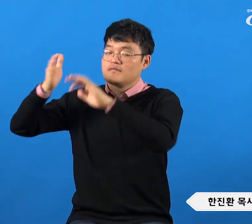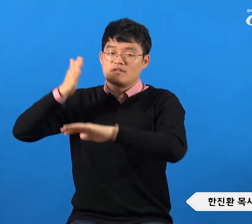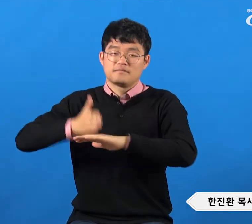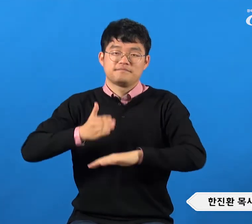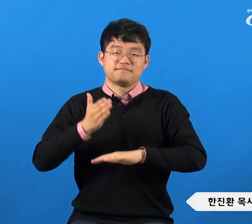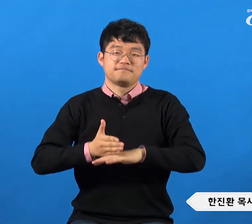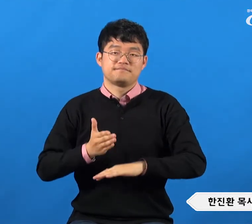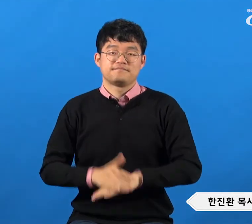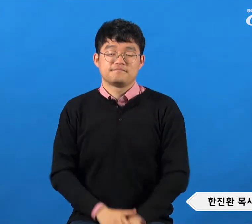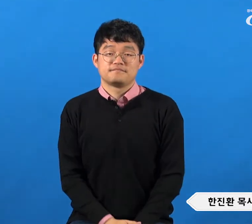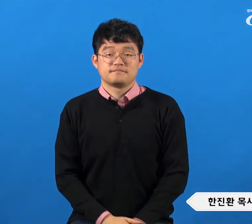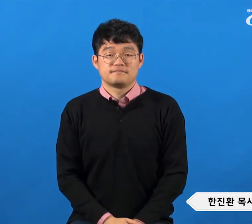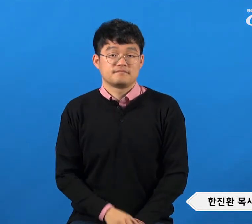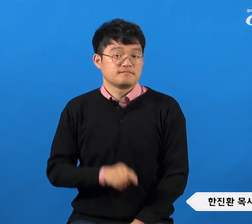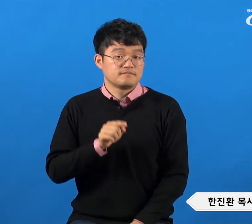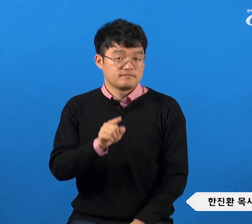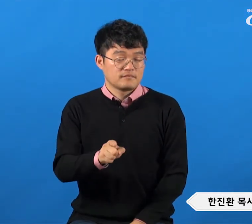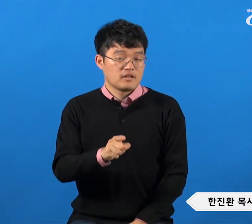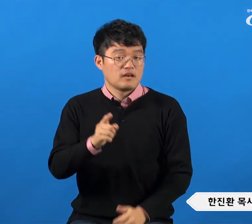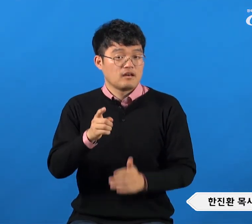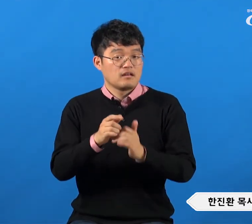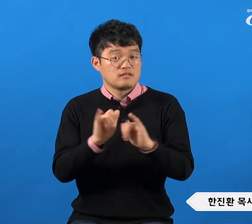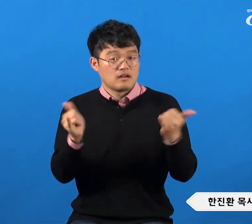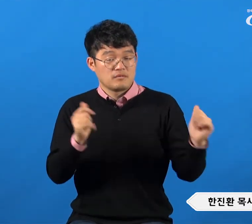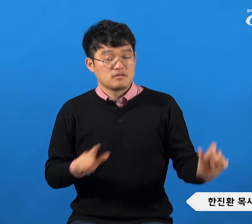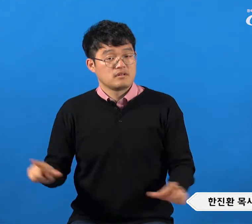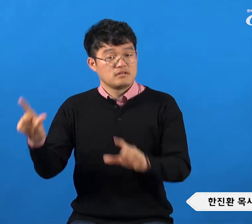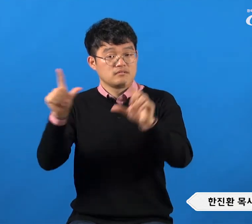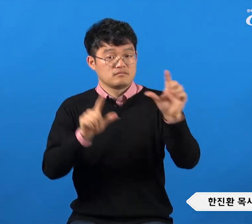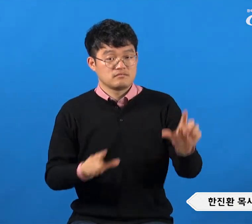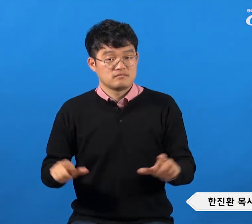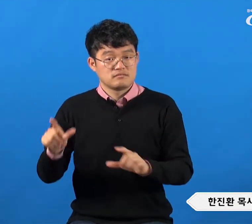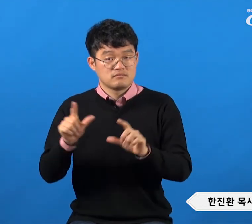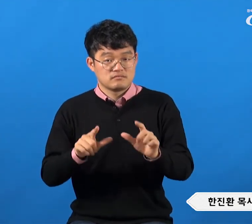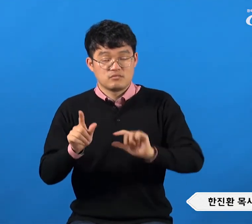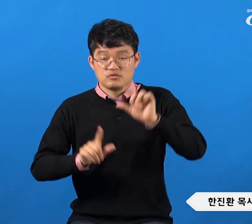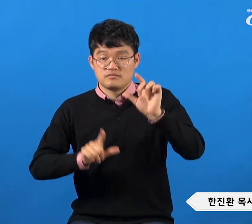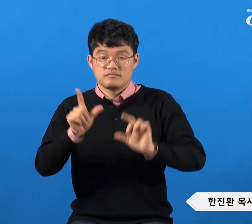것입니다. 그게 사람 사는 거 아니겠습니까?